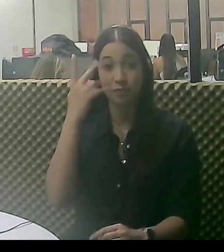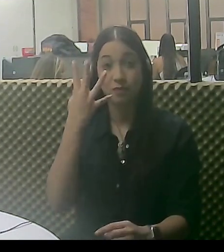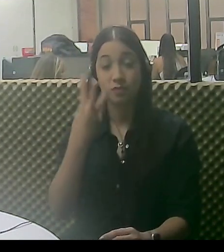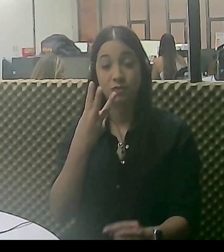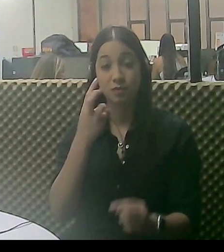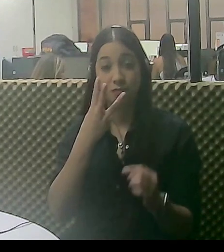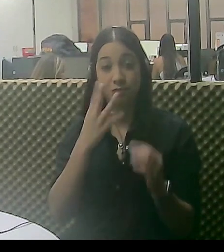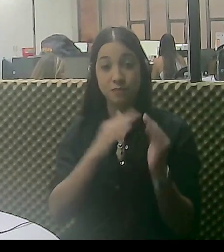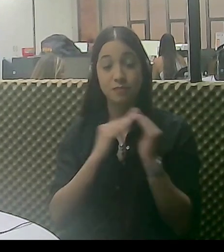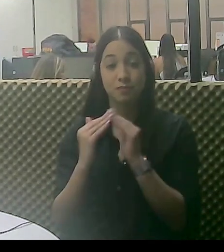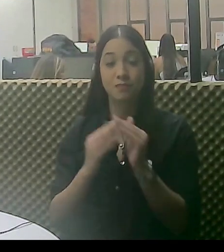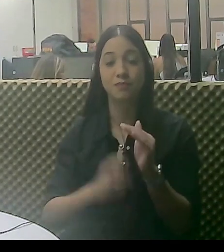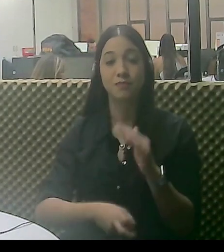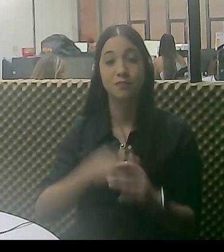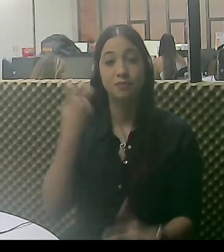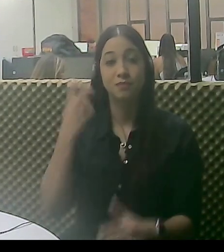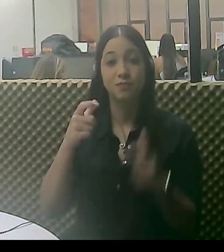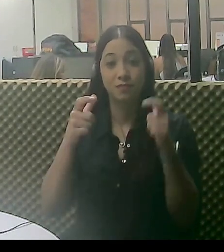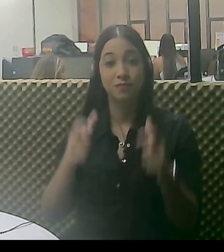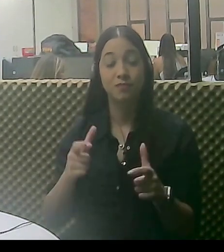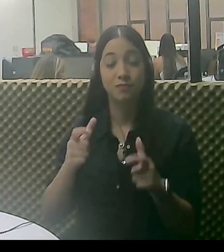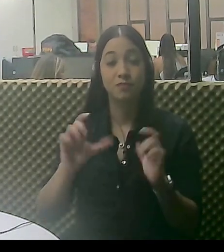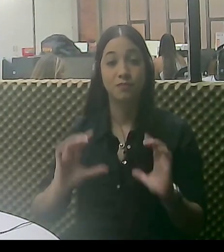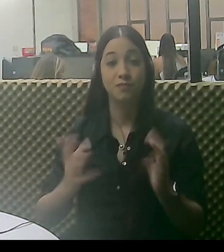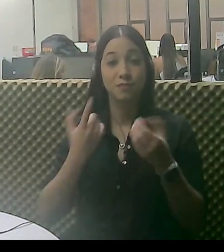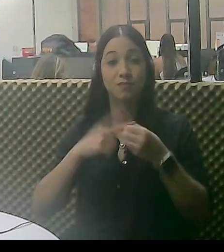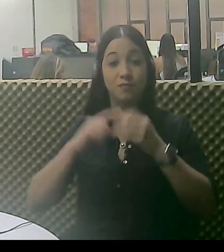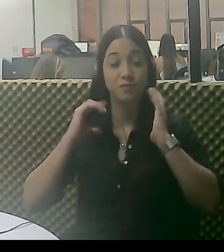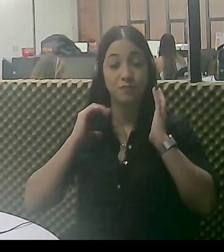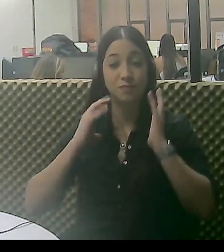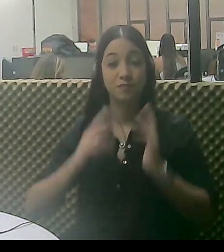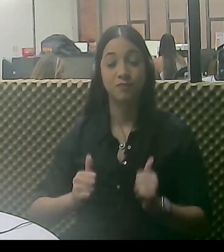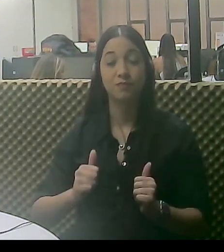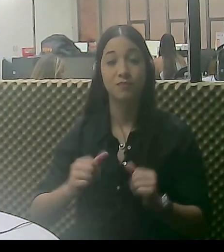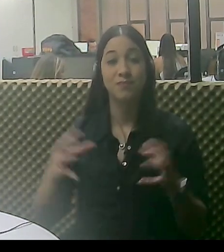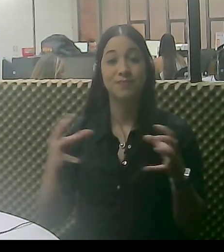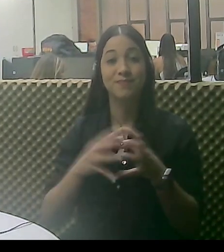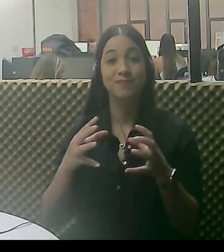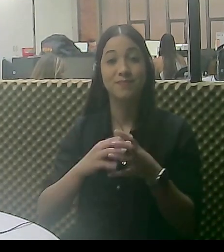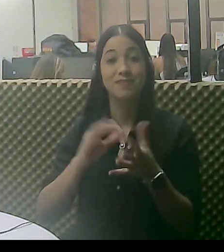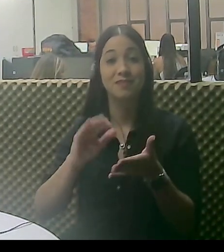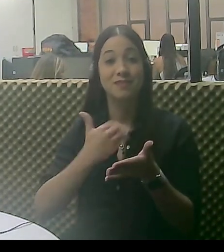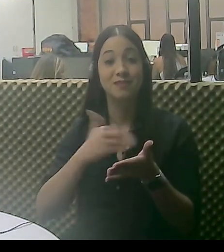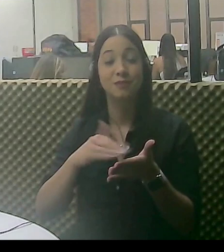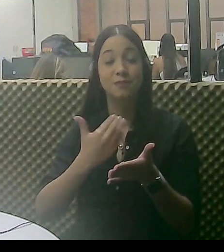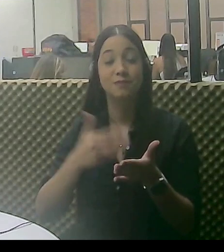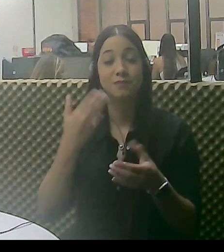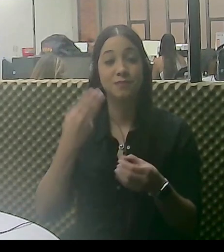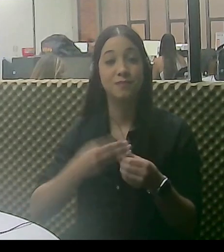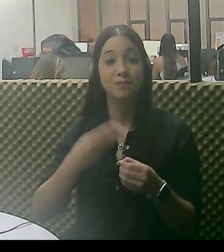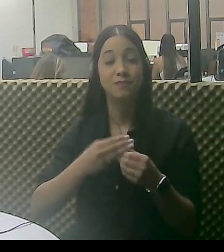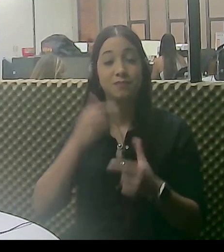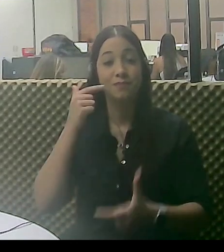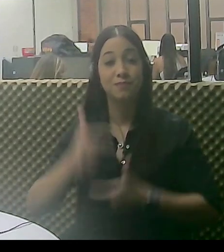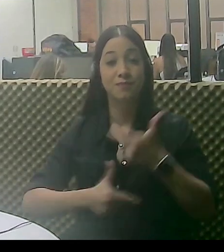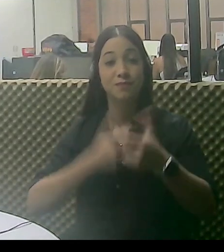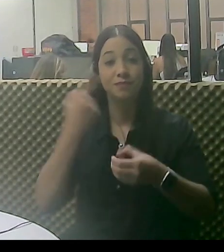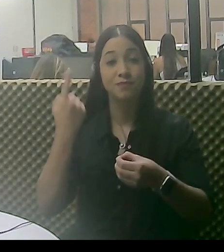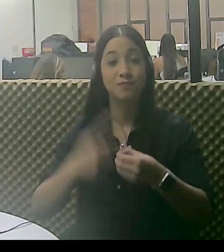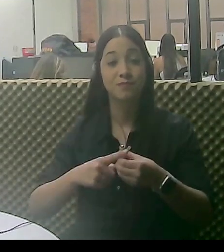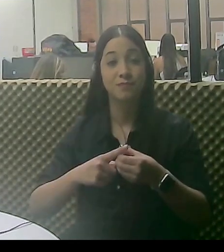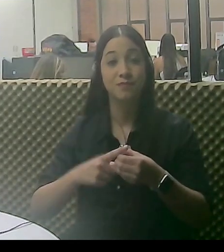bairros. Essa é a quinta região a receber o mutirão Cidade Limpa, com equipes das secretarias municipais de serviços